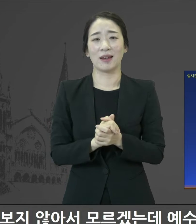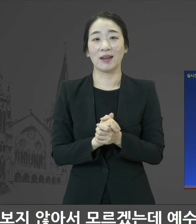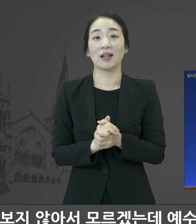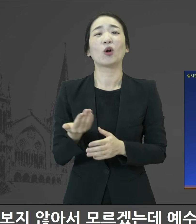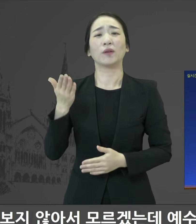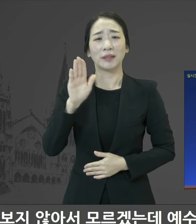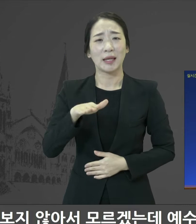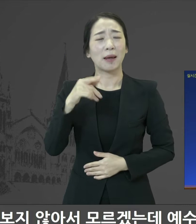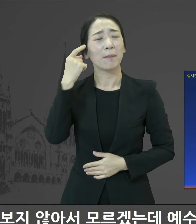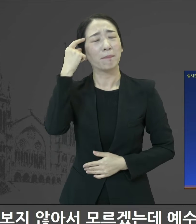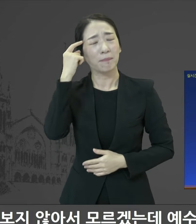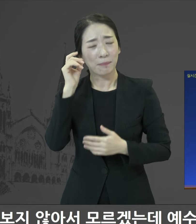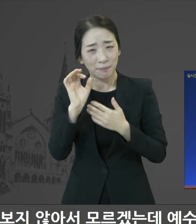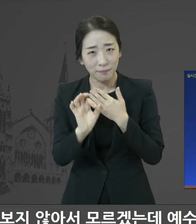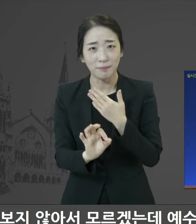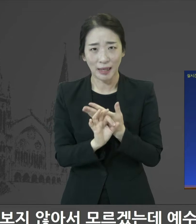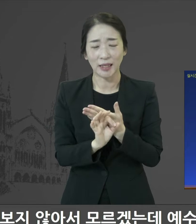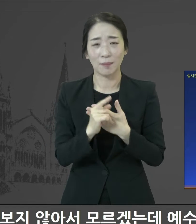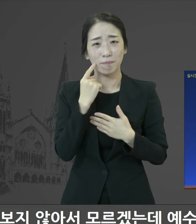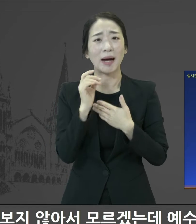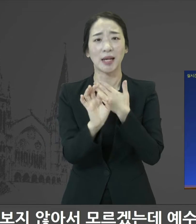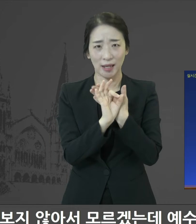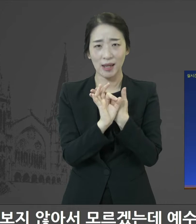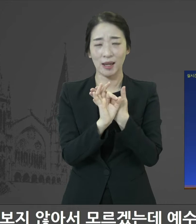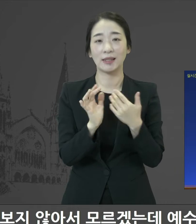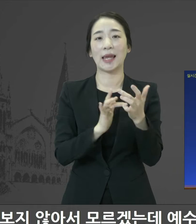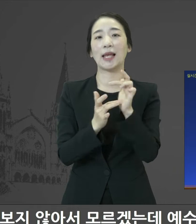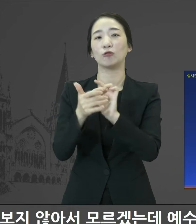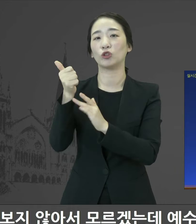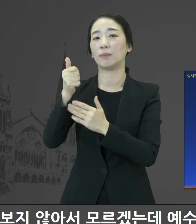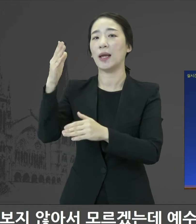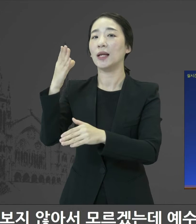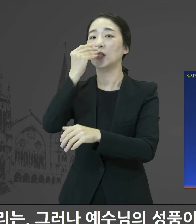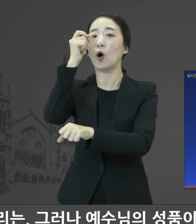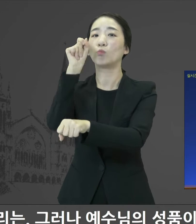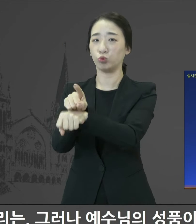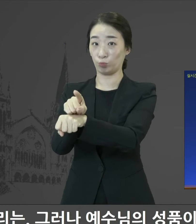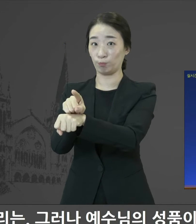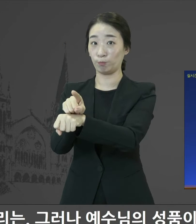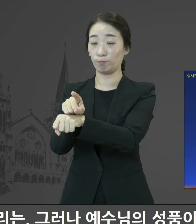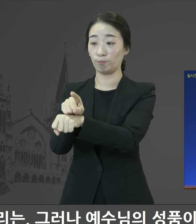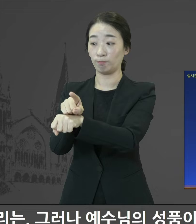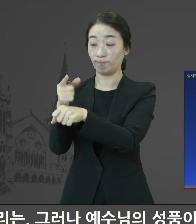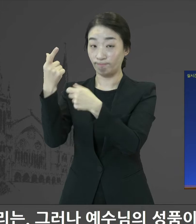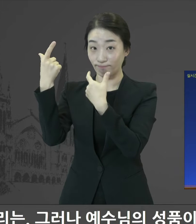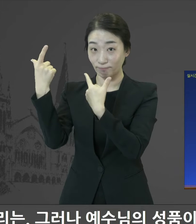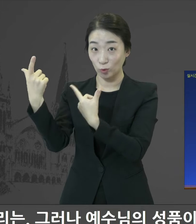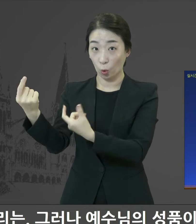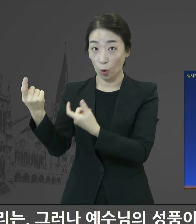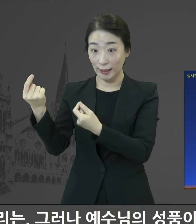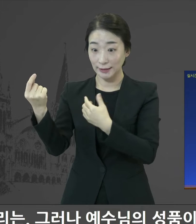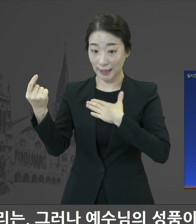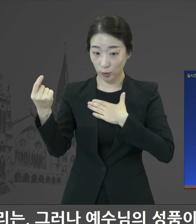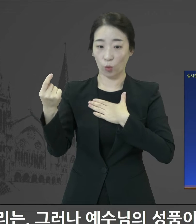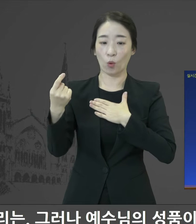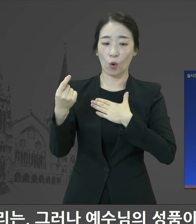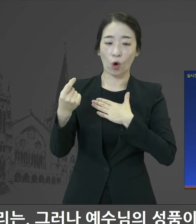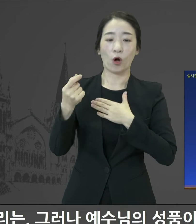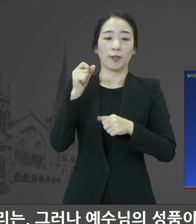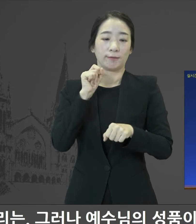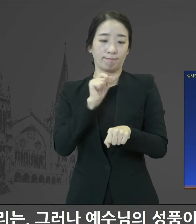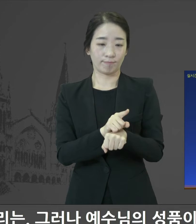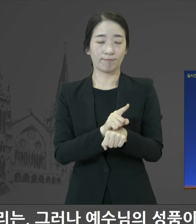보면서, 우리를 보면서 이 예수님이 생각나지 않겠습니까? 이것이